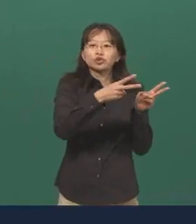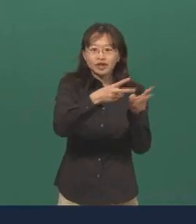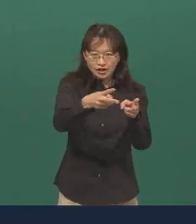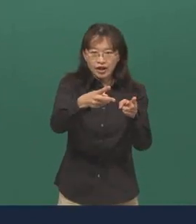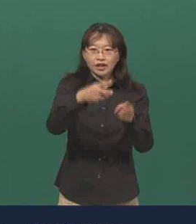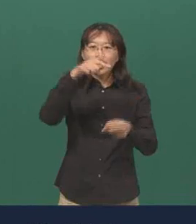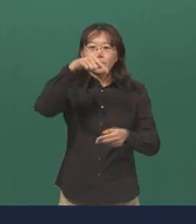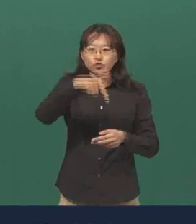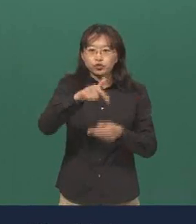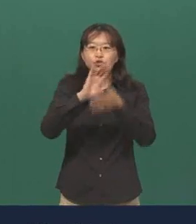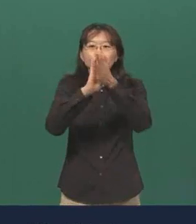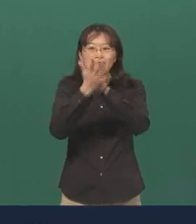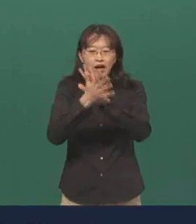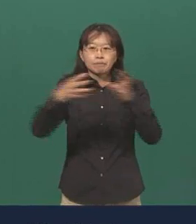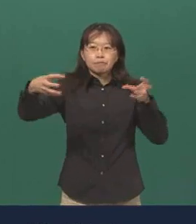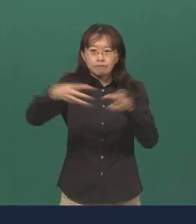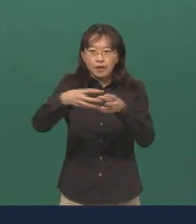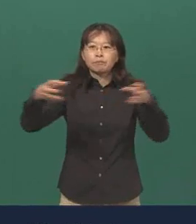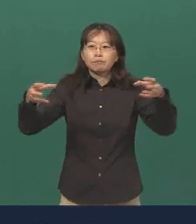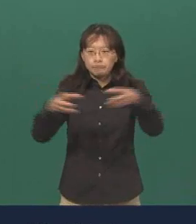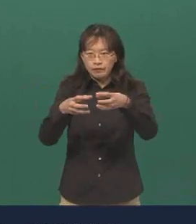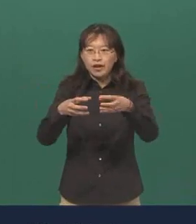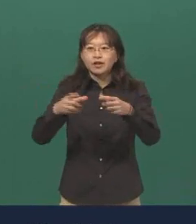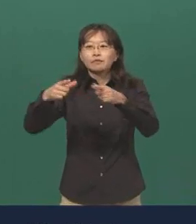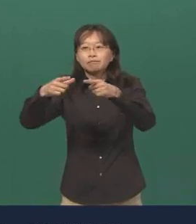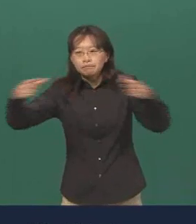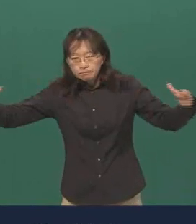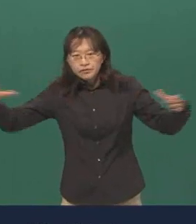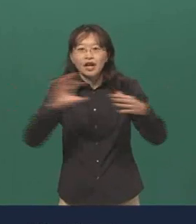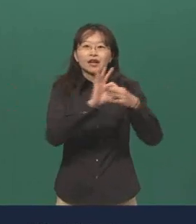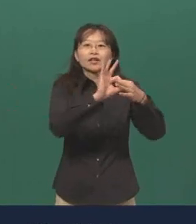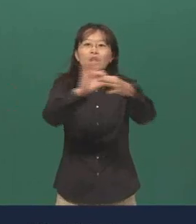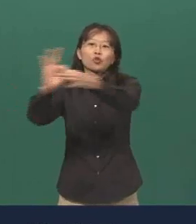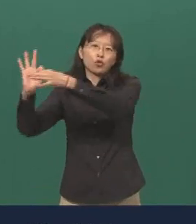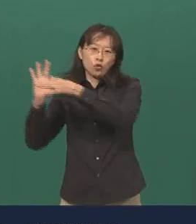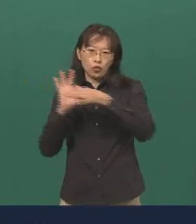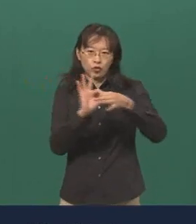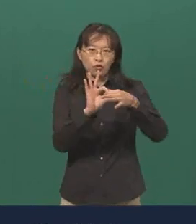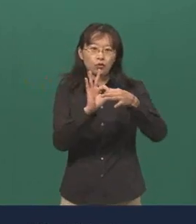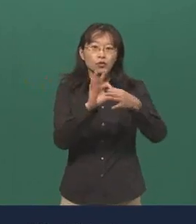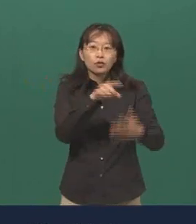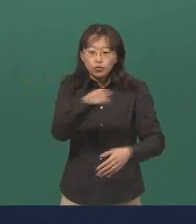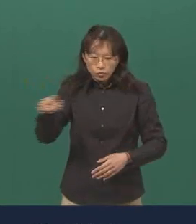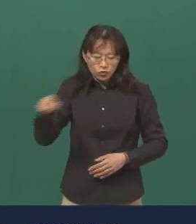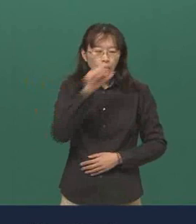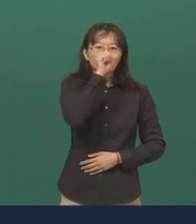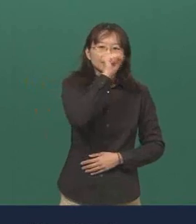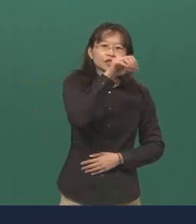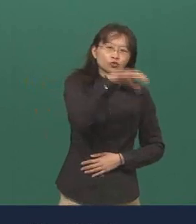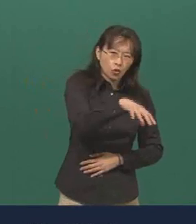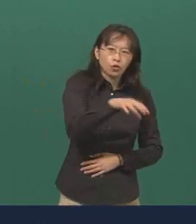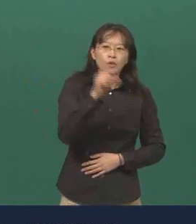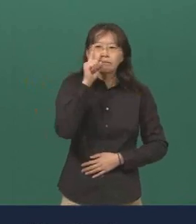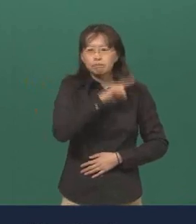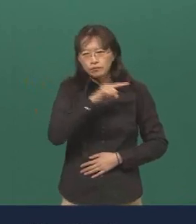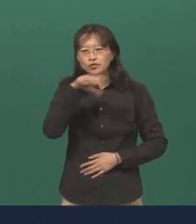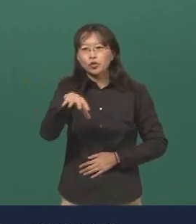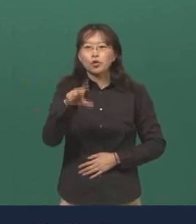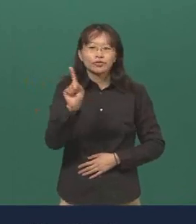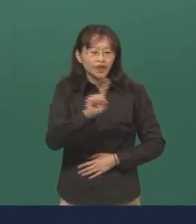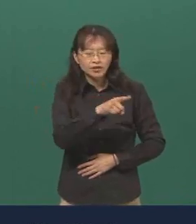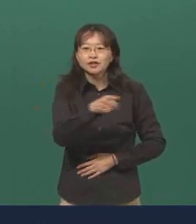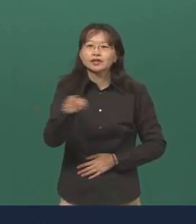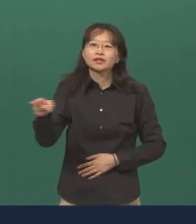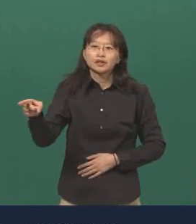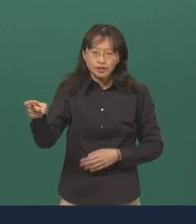今後道州制、府県の合併、広域連合のメリット・デメリットなどを整